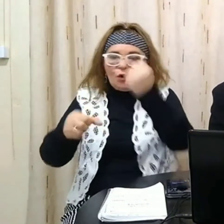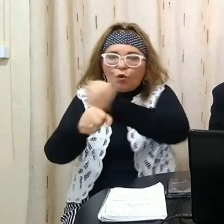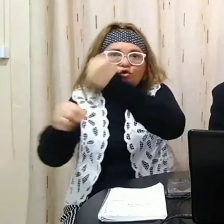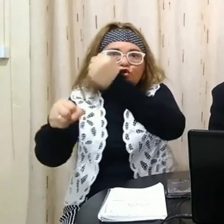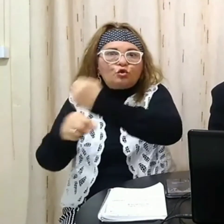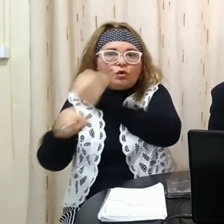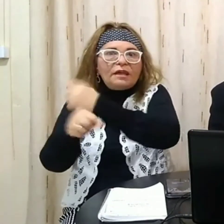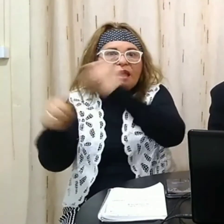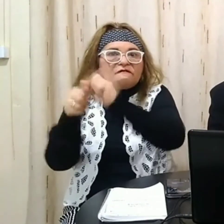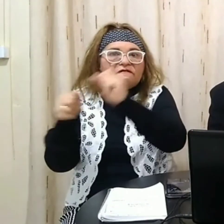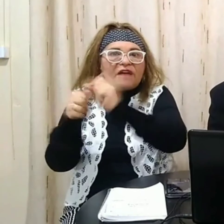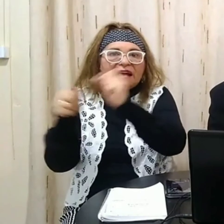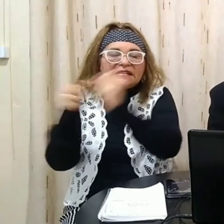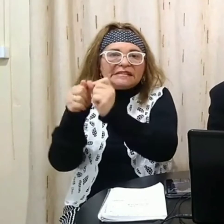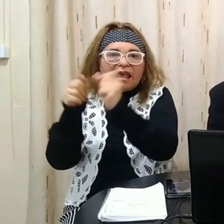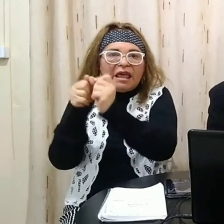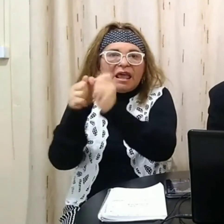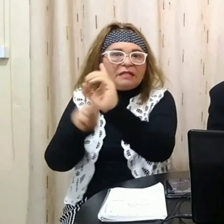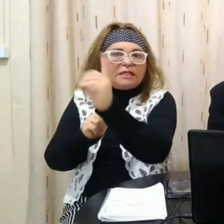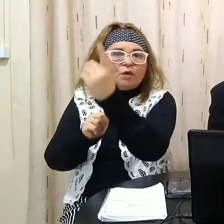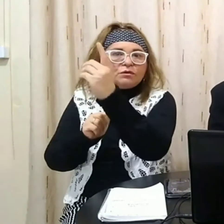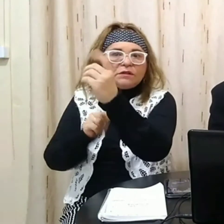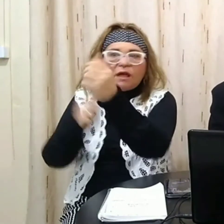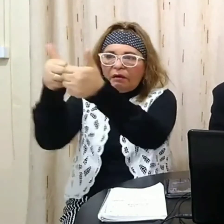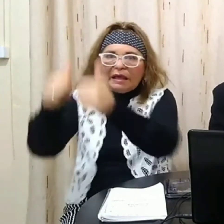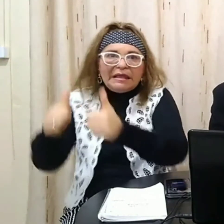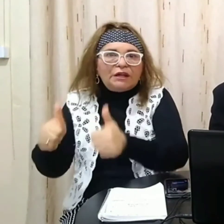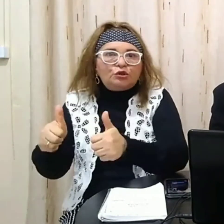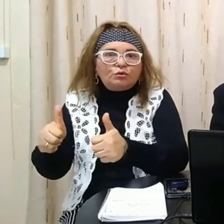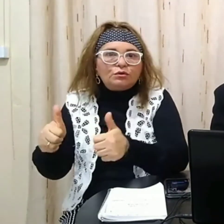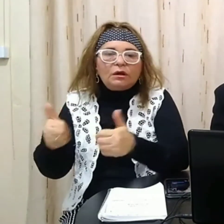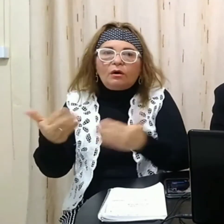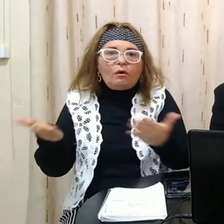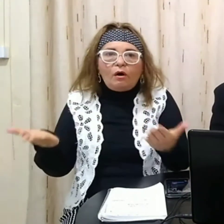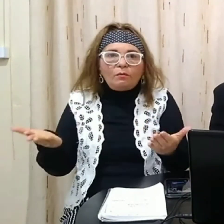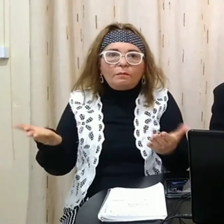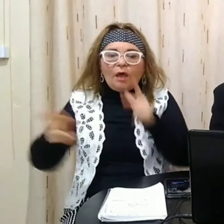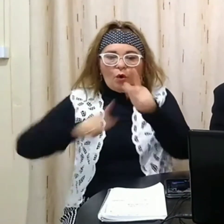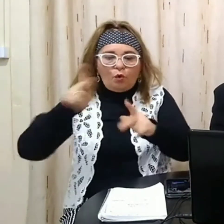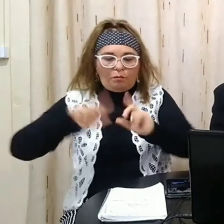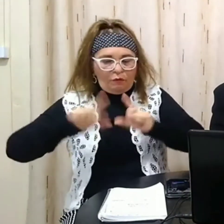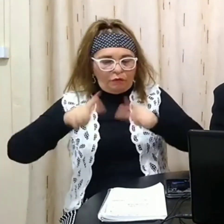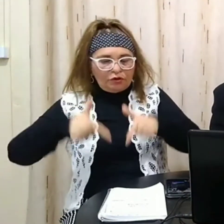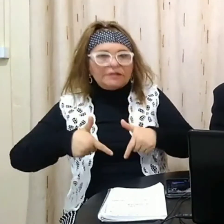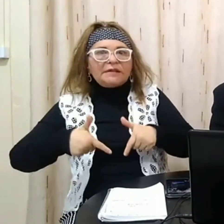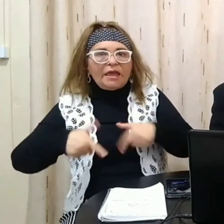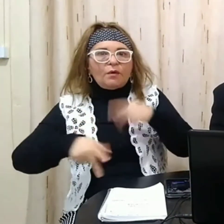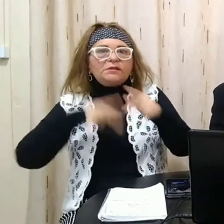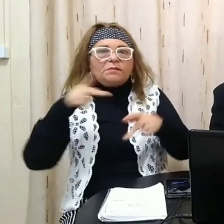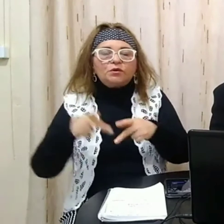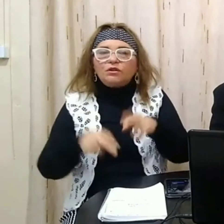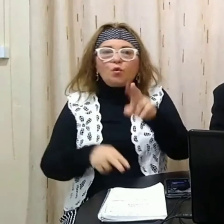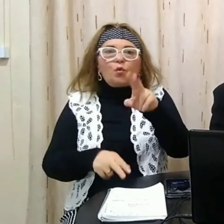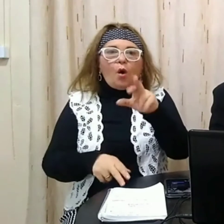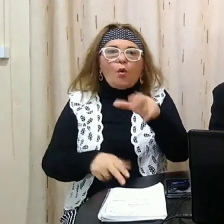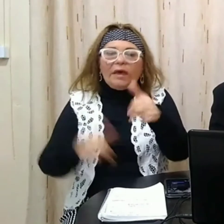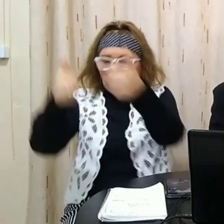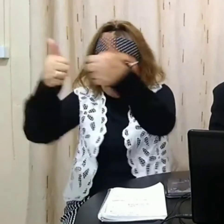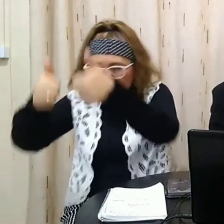que vão adiante de nós. O povo de Israel continuou idólatra.